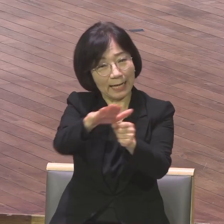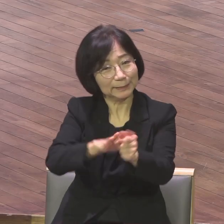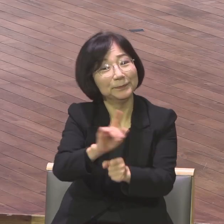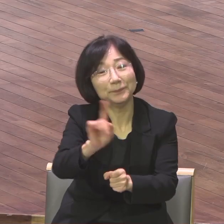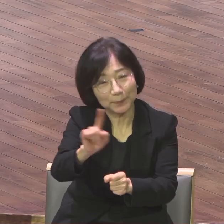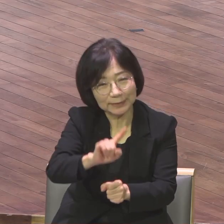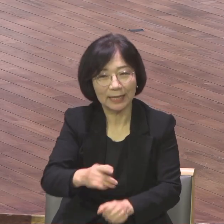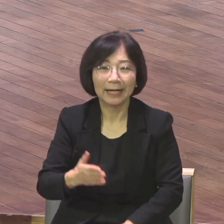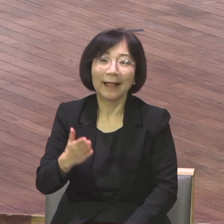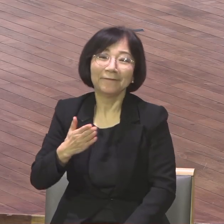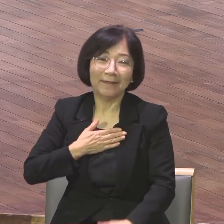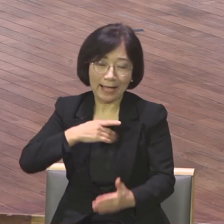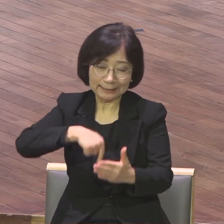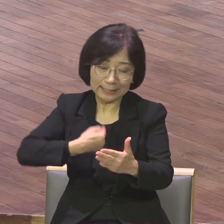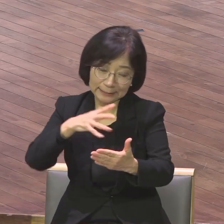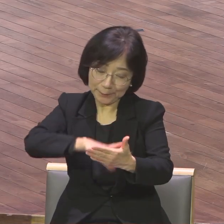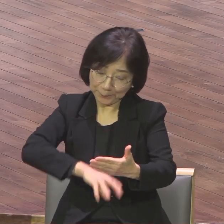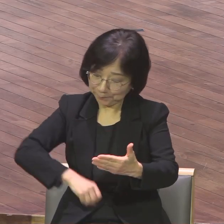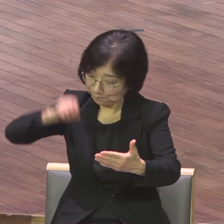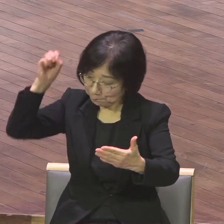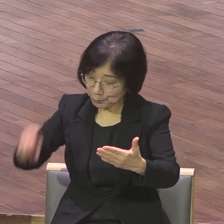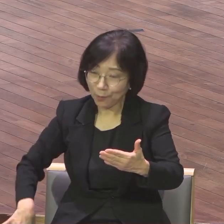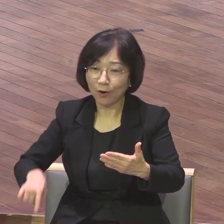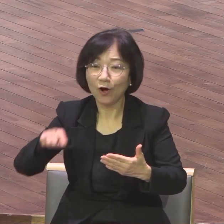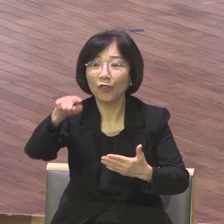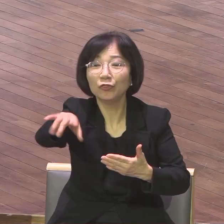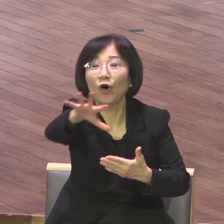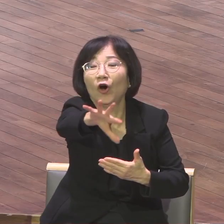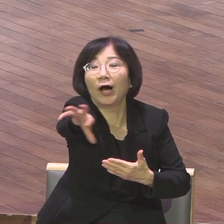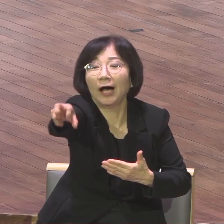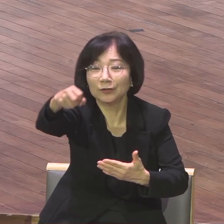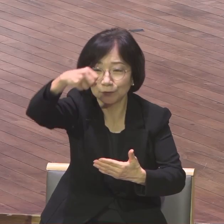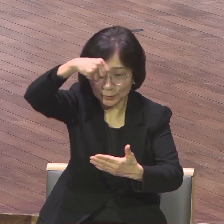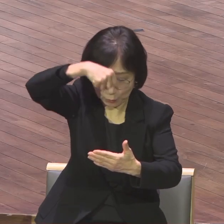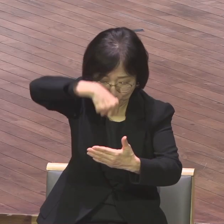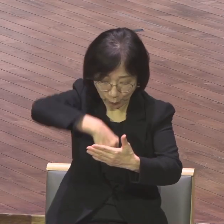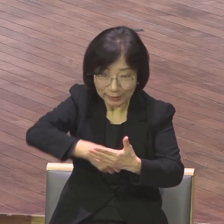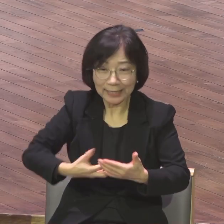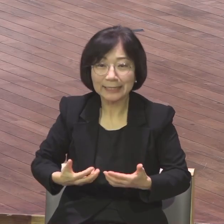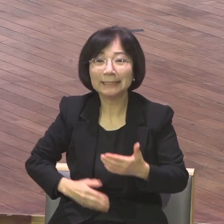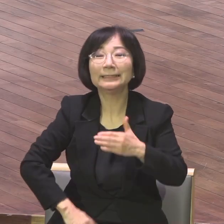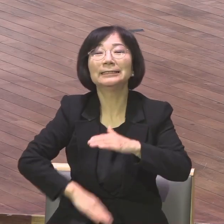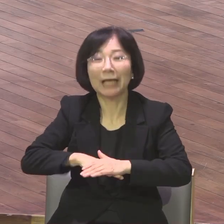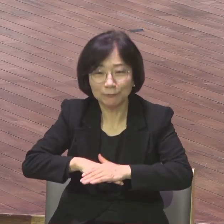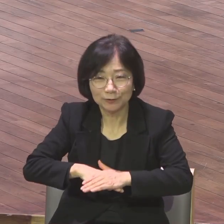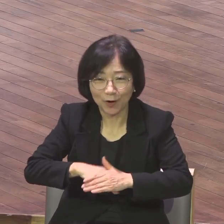사랑은 나를 비우고 너를 채우는 것이다. 응?